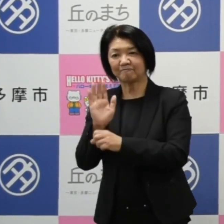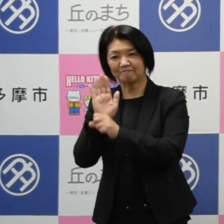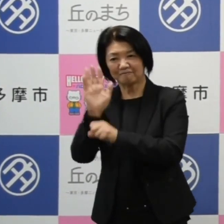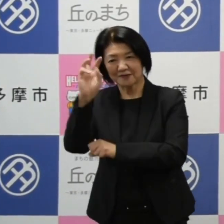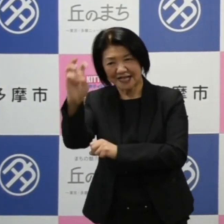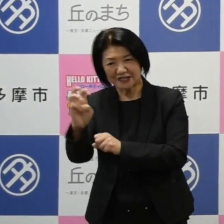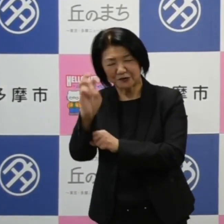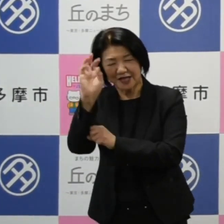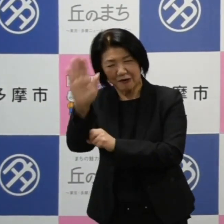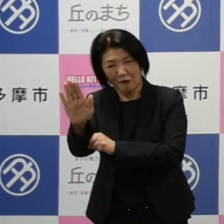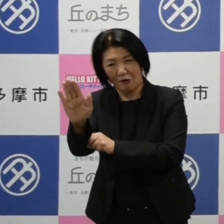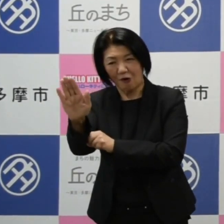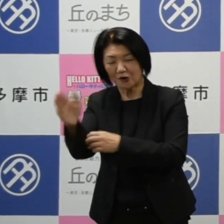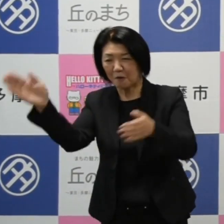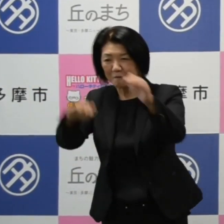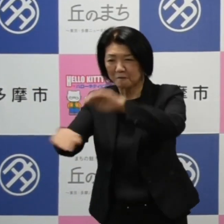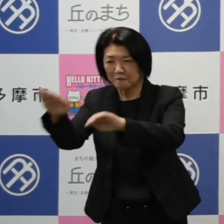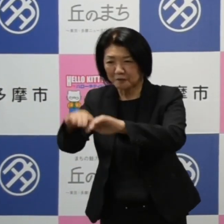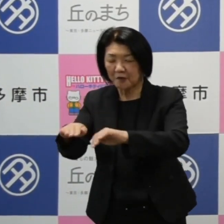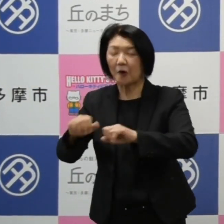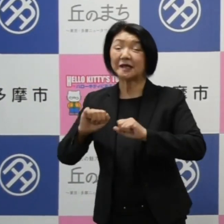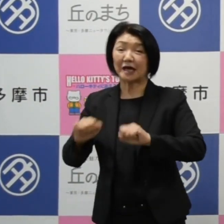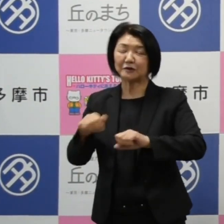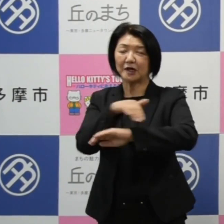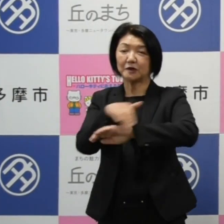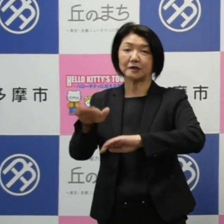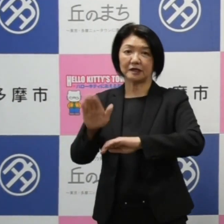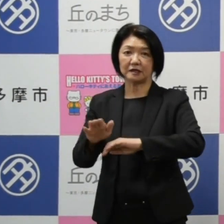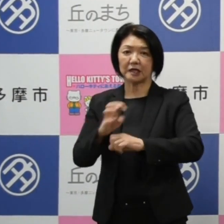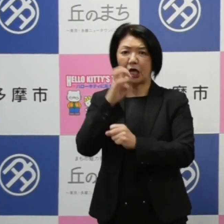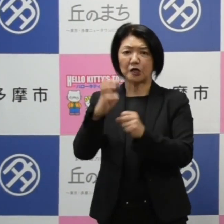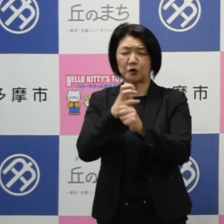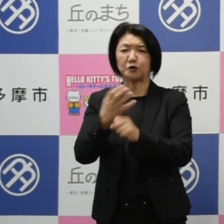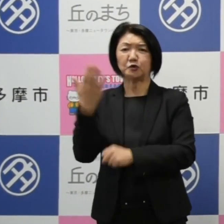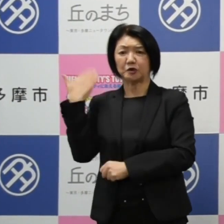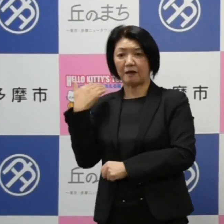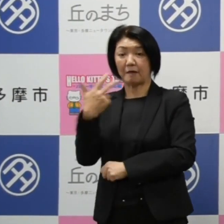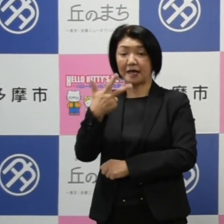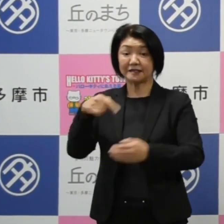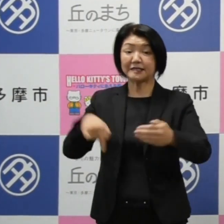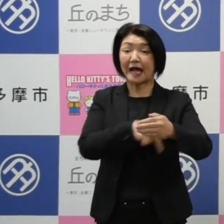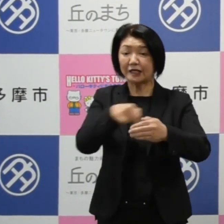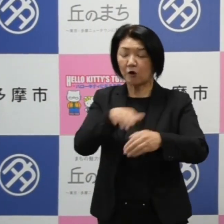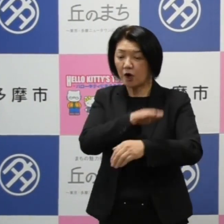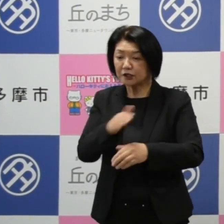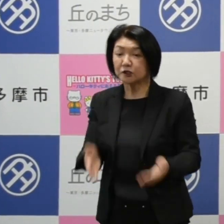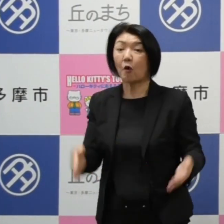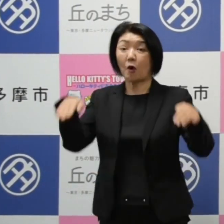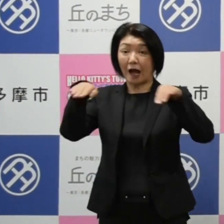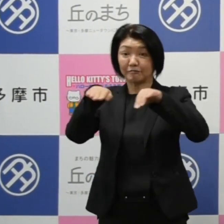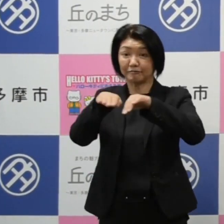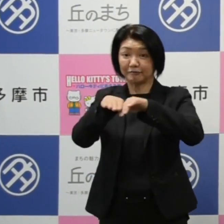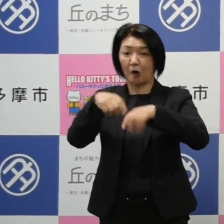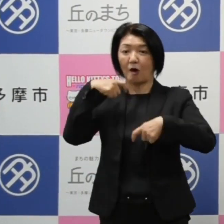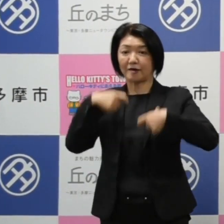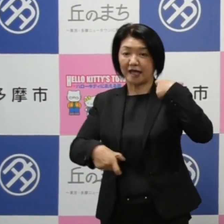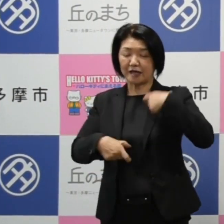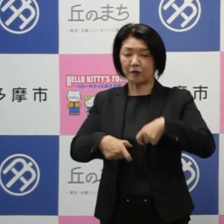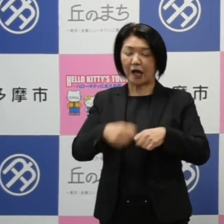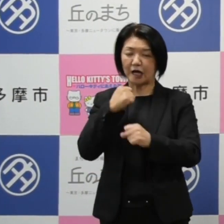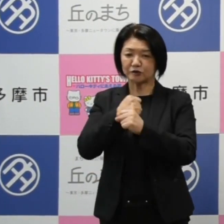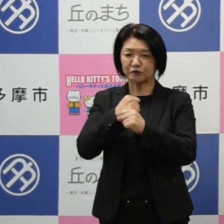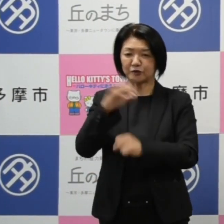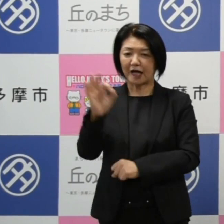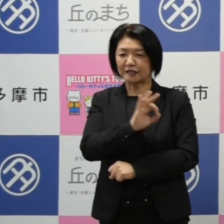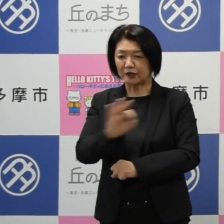。40年前、市内の児童館で子どもたちが制作した作品を開封